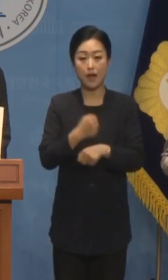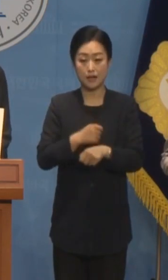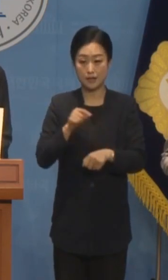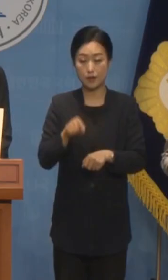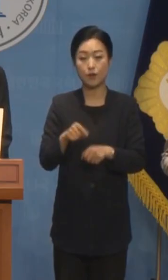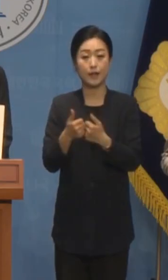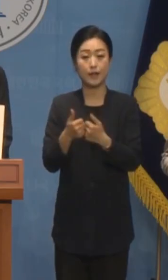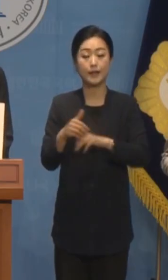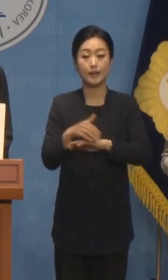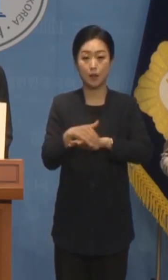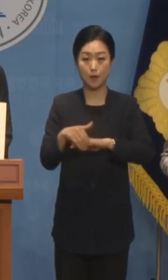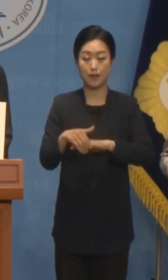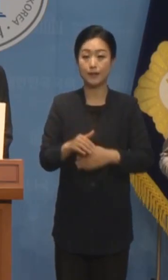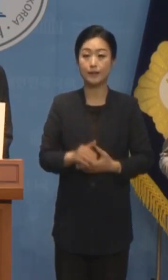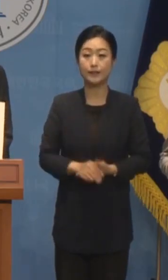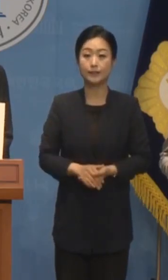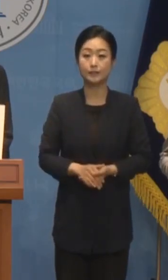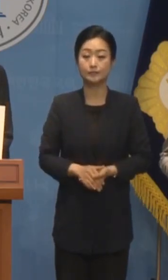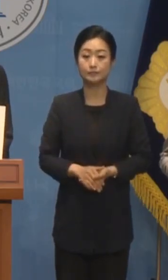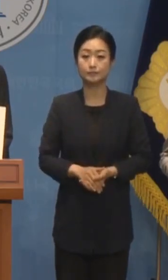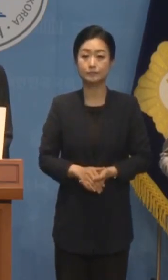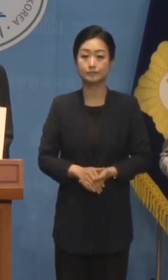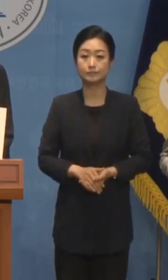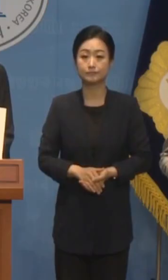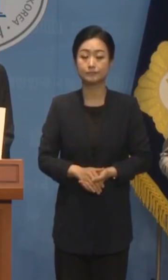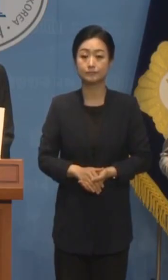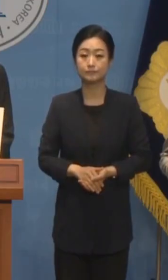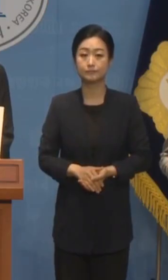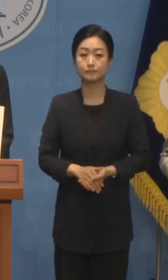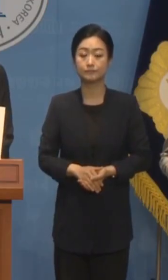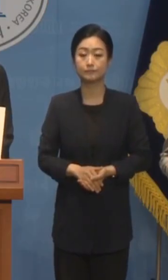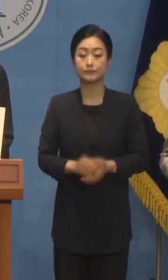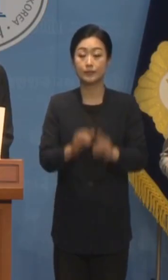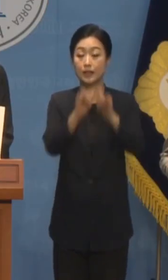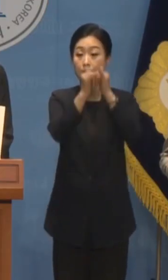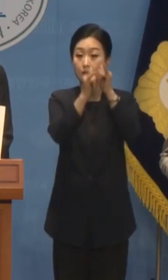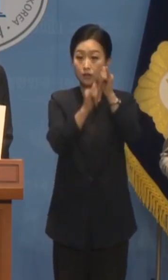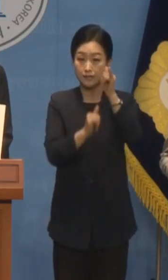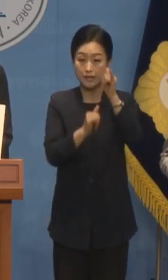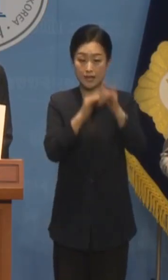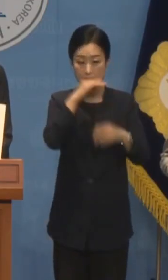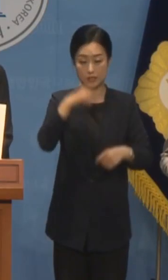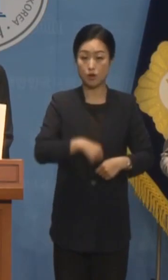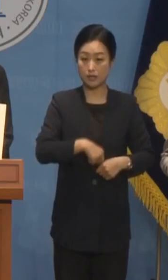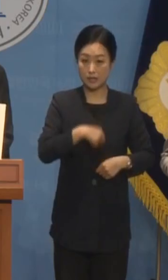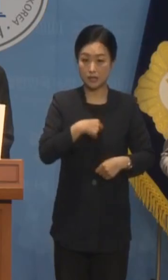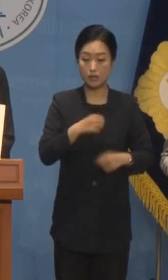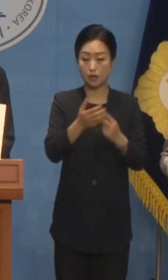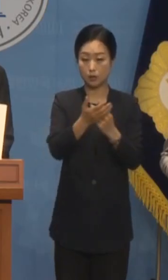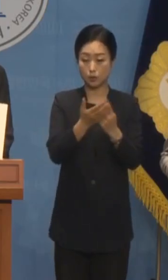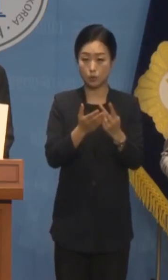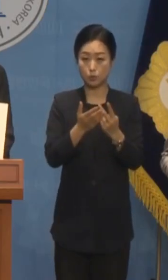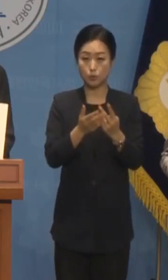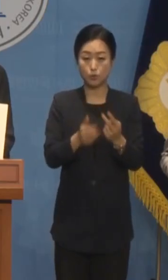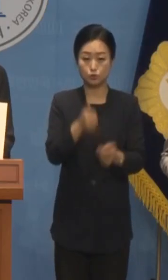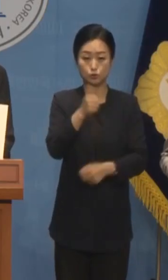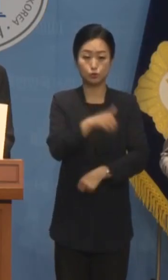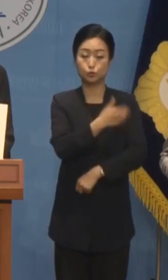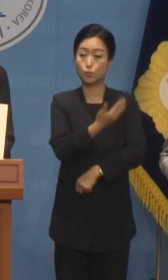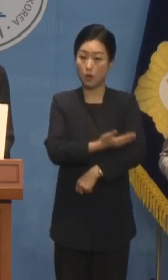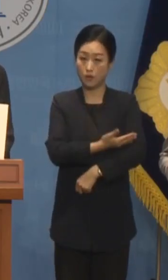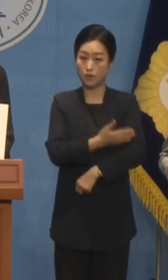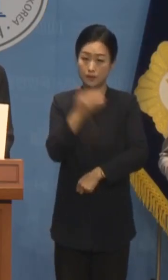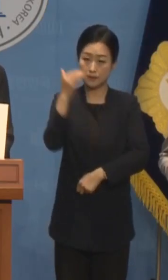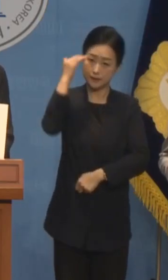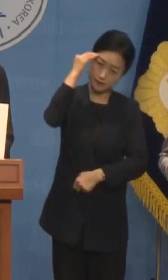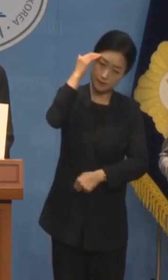함께 진행하겠다는 보도 이어지고 있습니다. 역사정의와 독도 주권을 독도 영유권을 계속